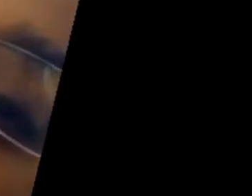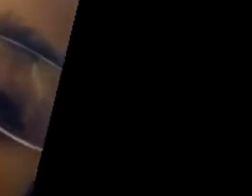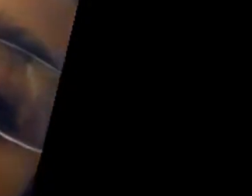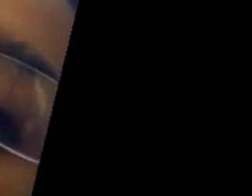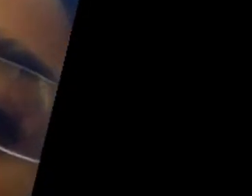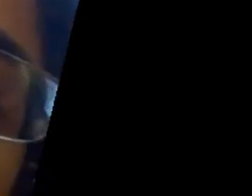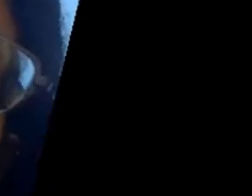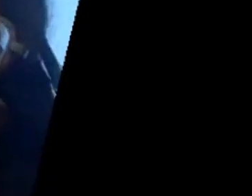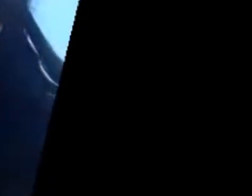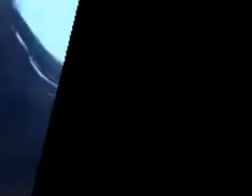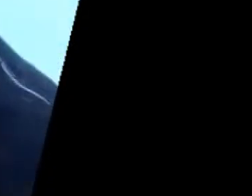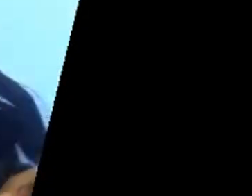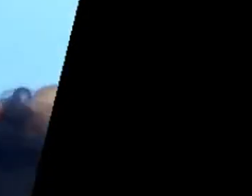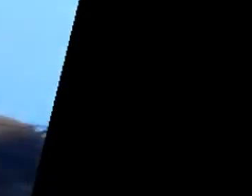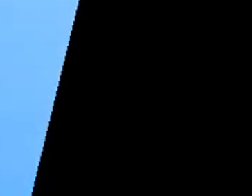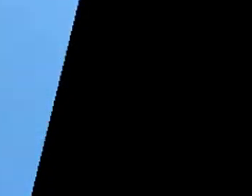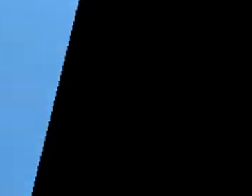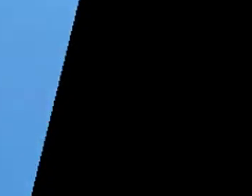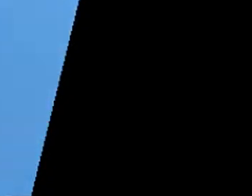2012, eu vim pra cá.